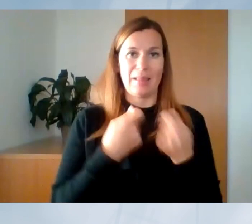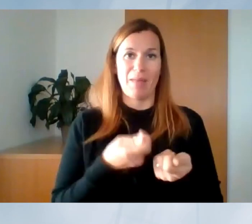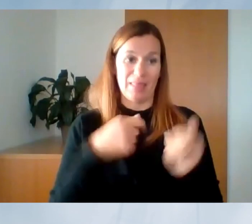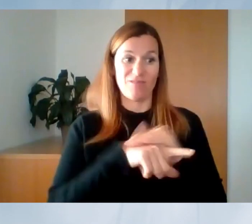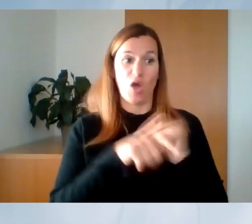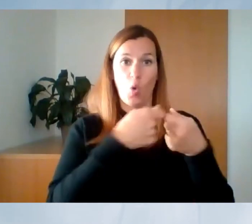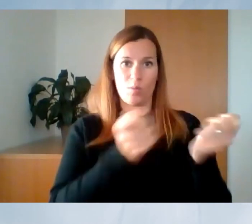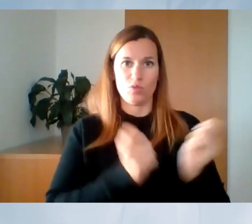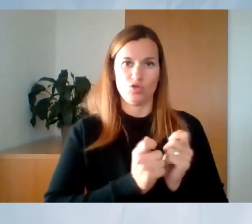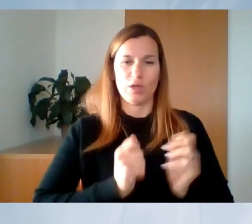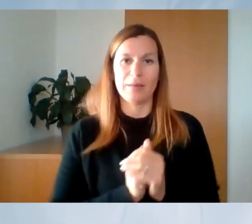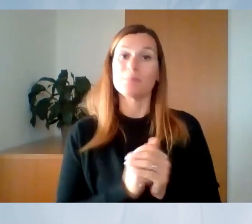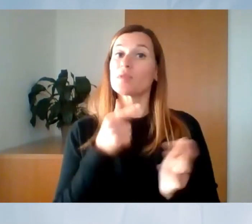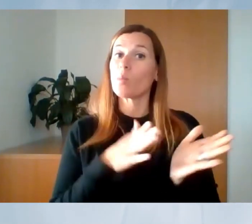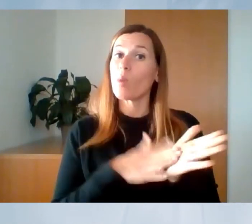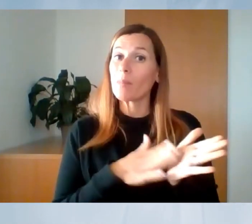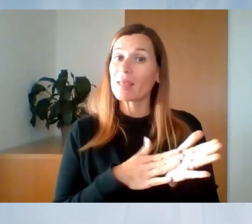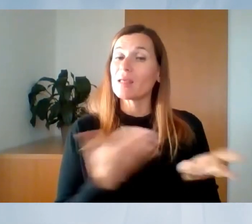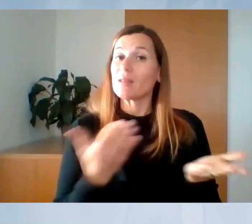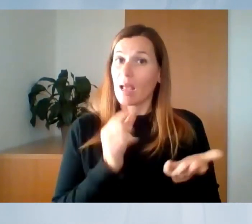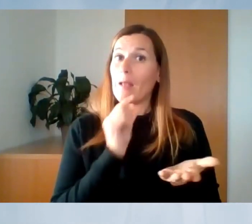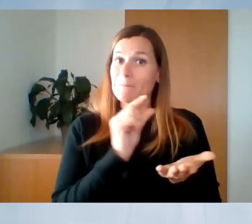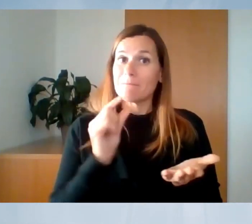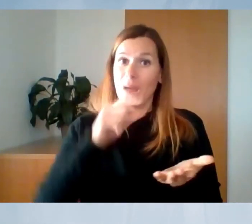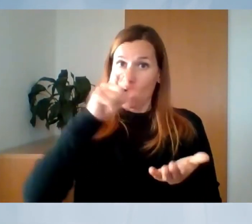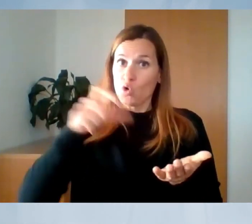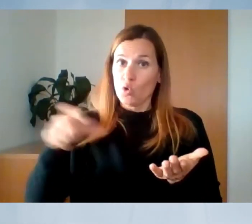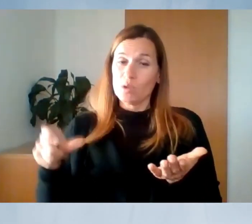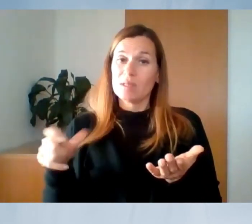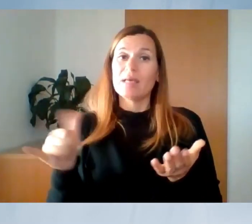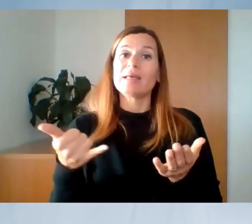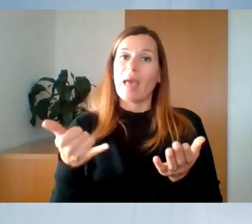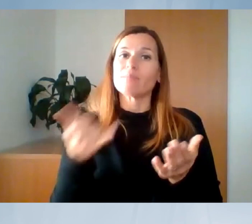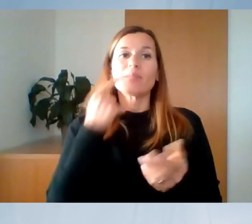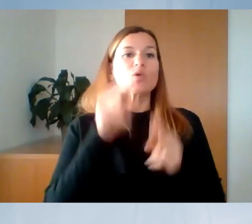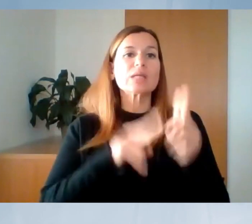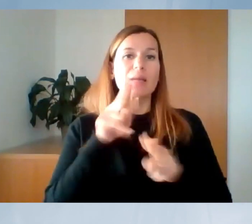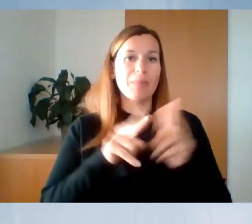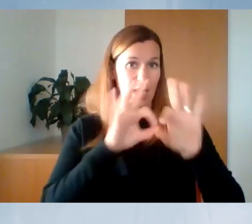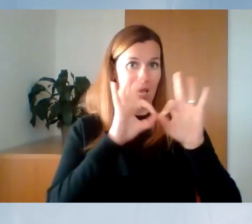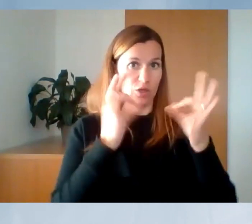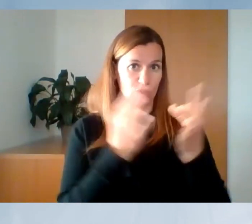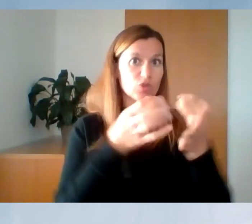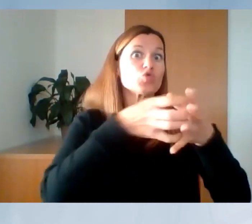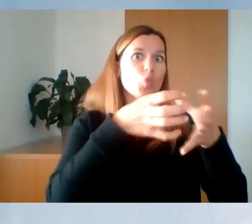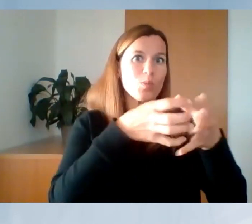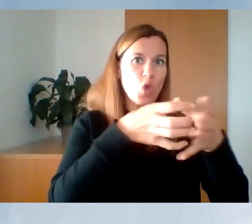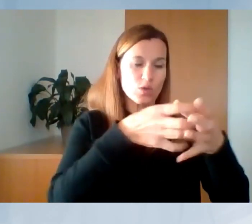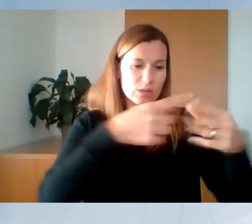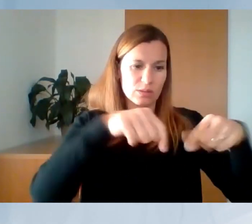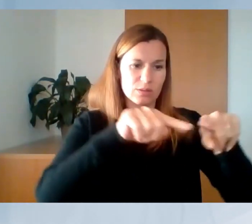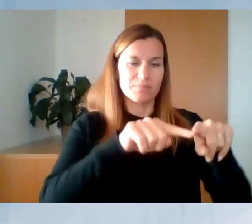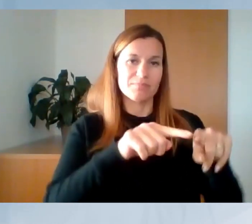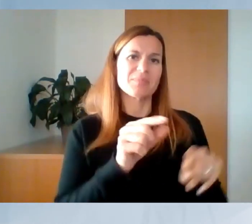namene v občini. To pa pomeni, da nekaj malega ljudi je skupnost poskrbela,